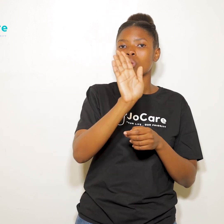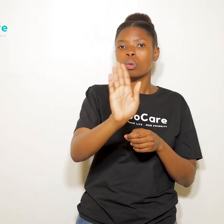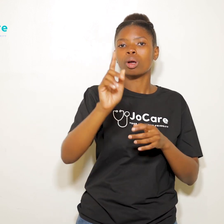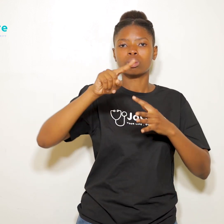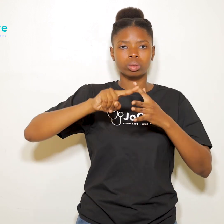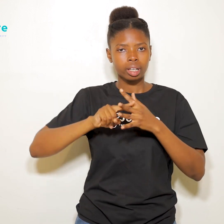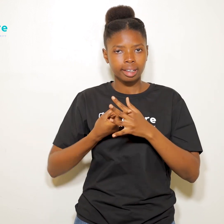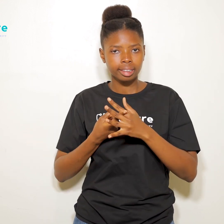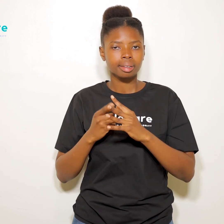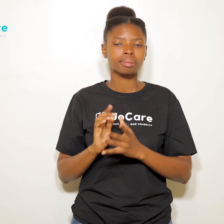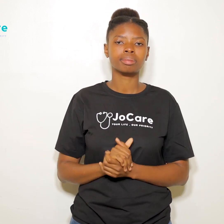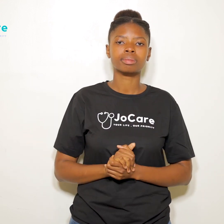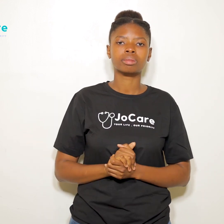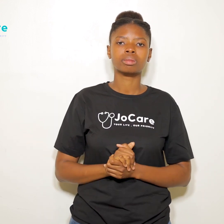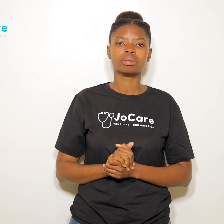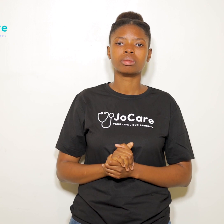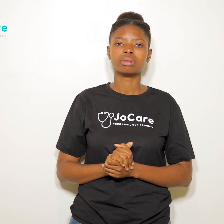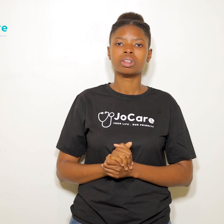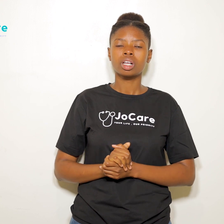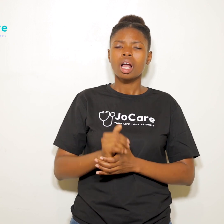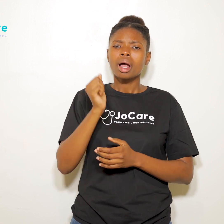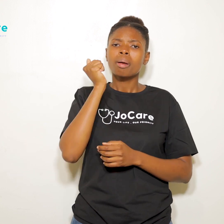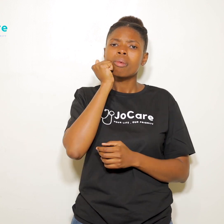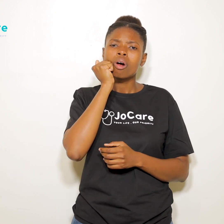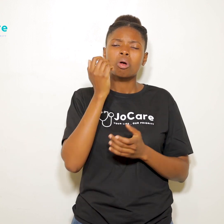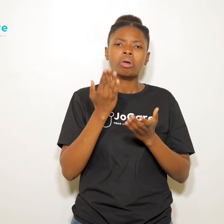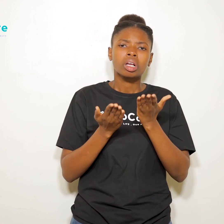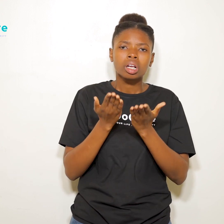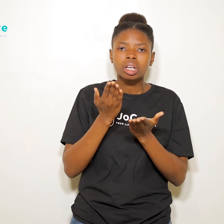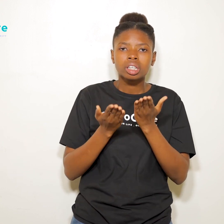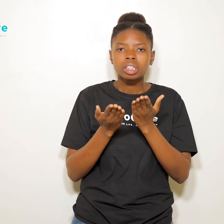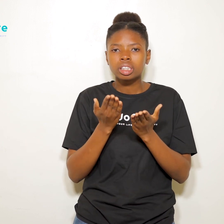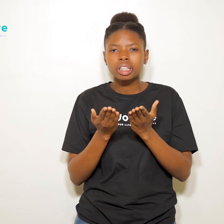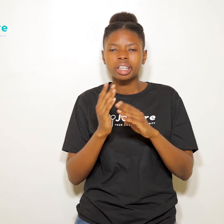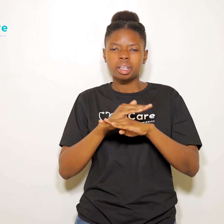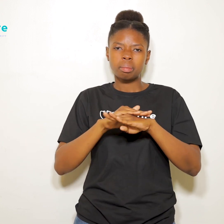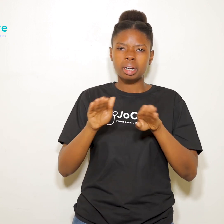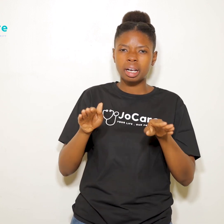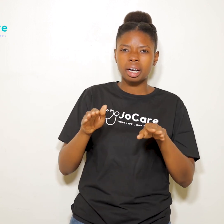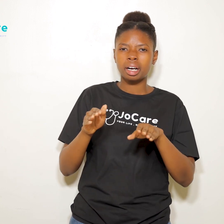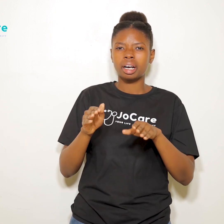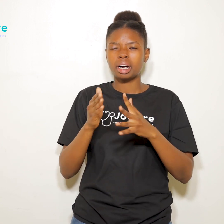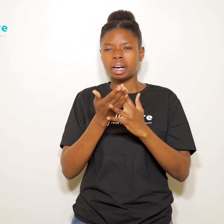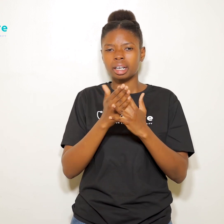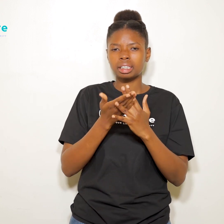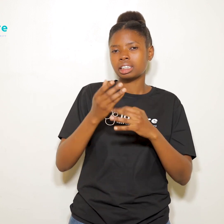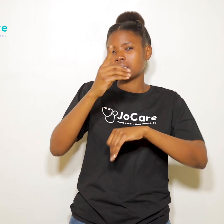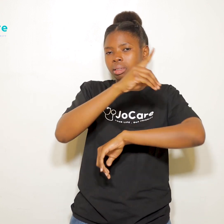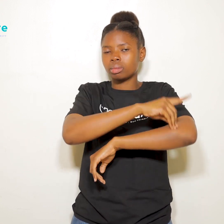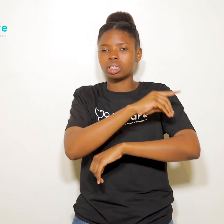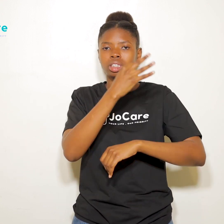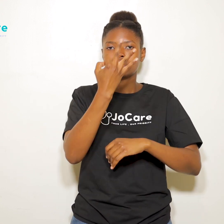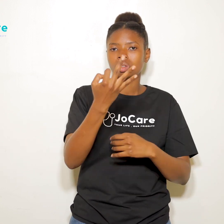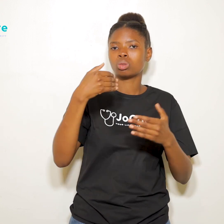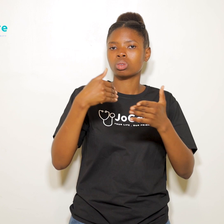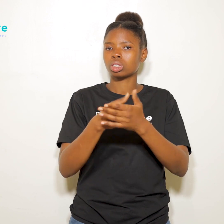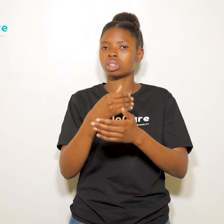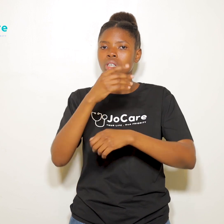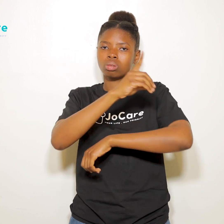kwa gutangiye. Hanyuma rero imihango ugereranyije imara hagati y'iminsi 3 kugeza kuri 7.